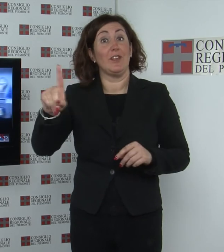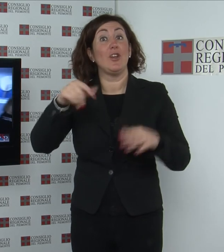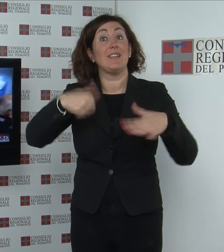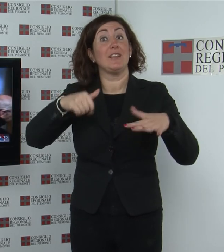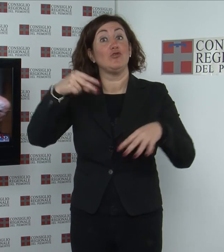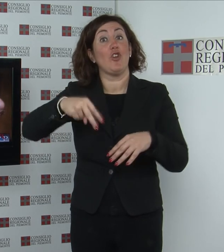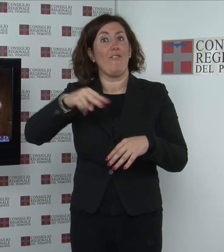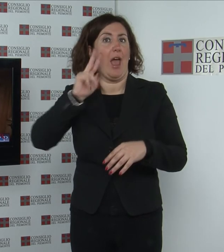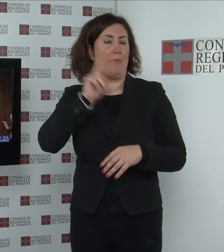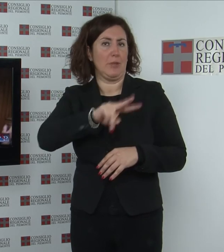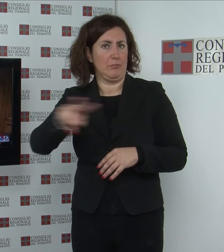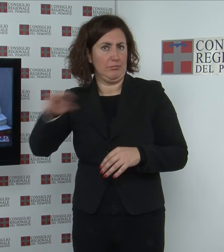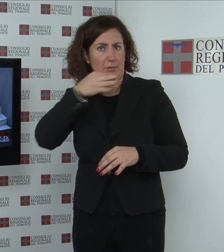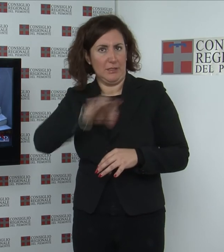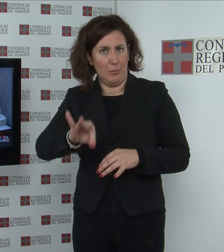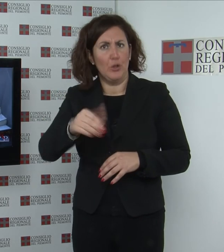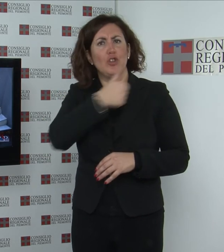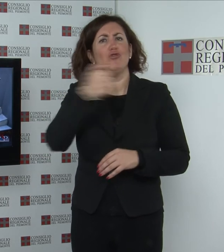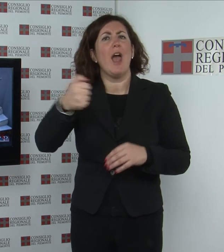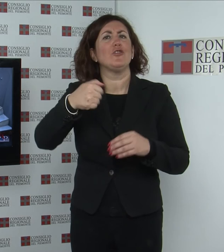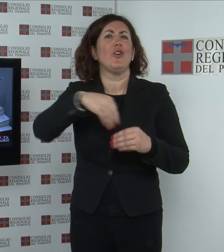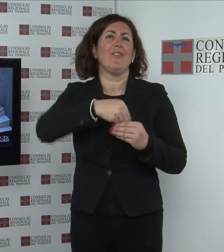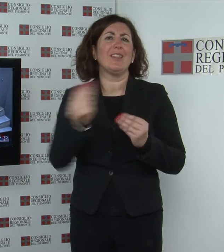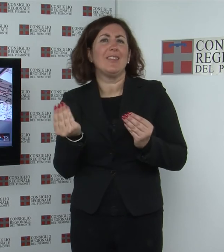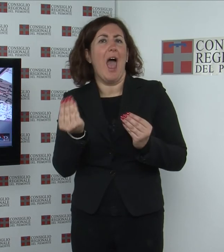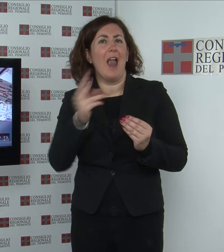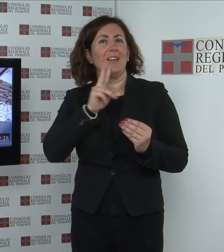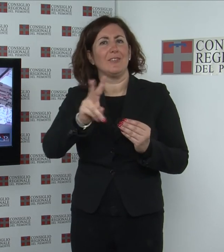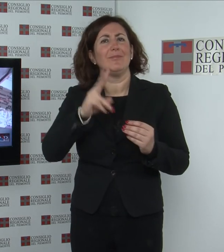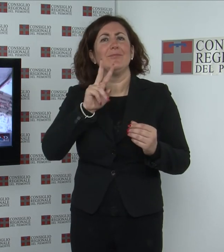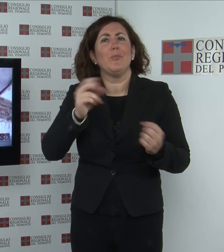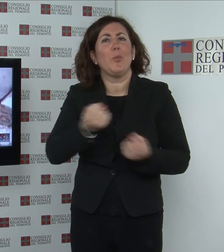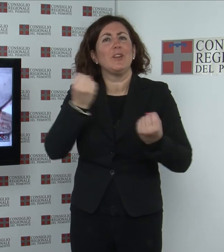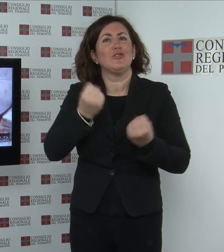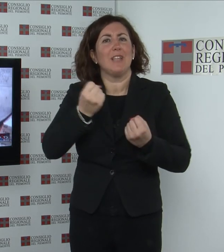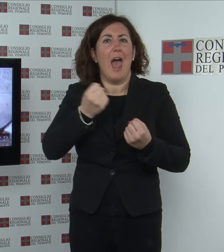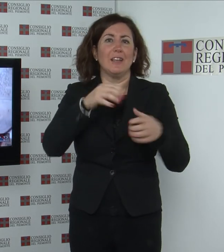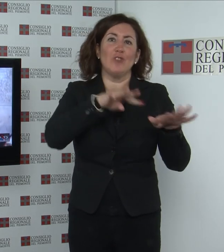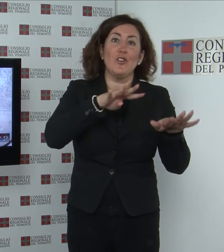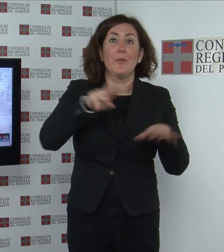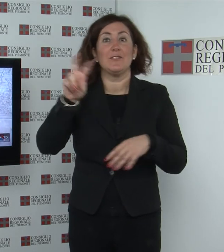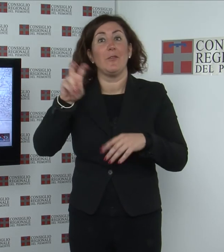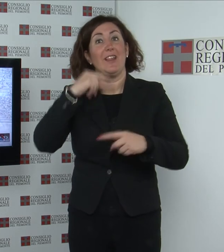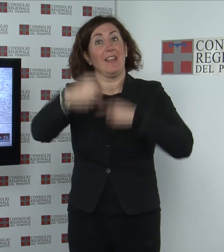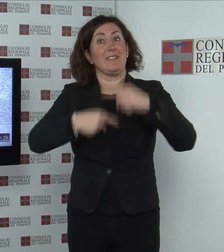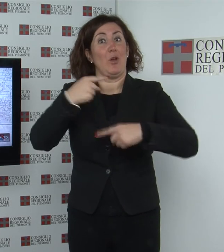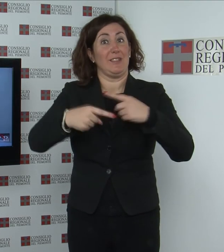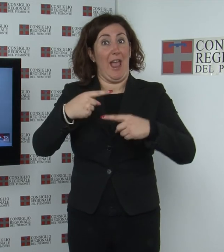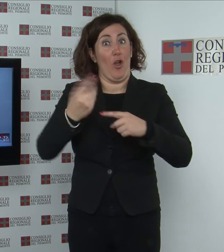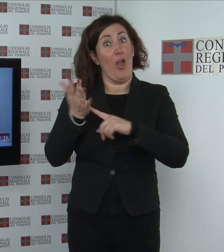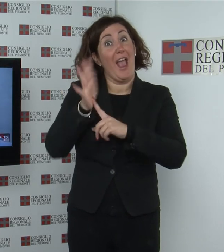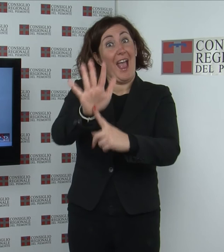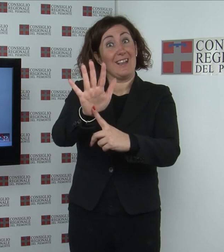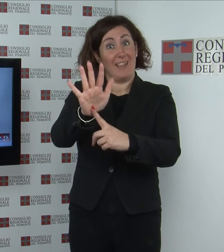100 ventagli a carattere pubblicitario prodotti a cavallo tra il 19 e X secolo gli esemplari sono stati selezionati dalle